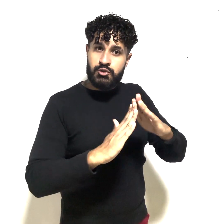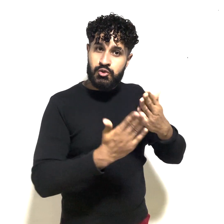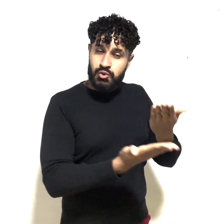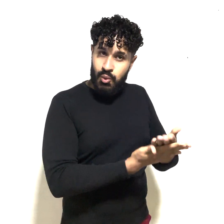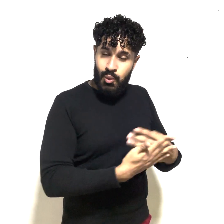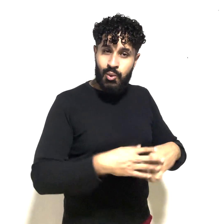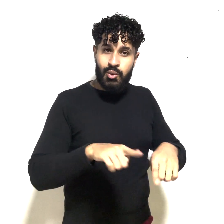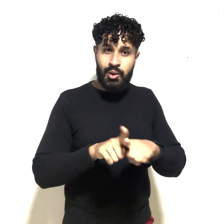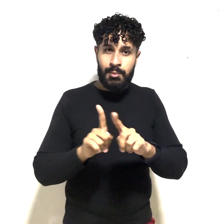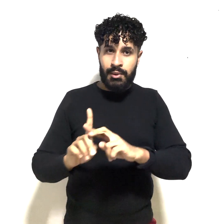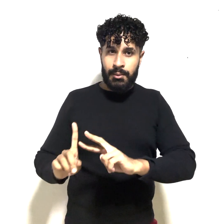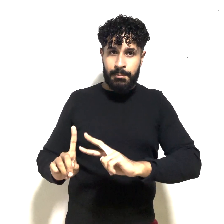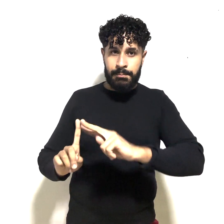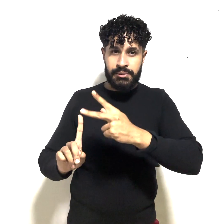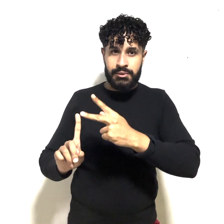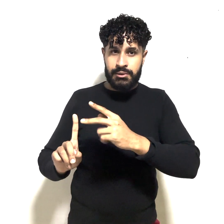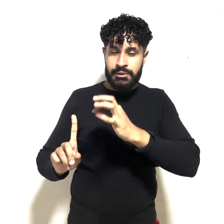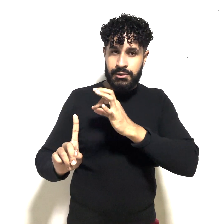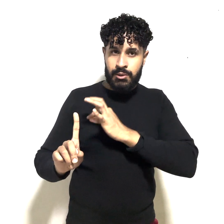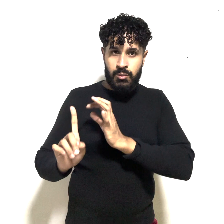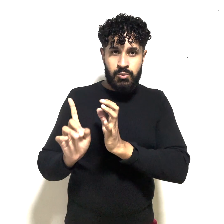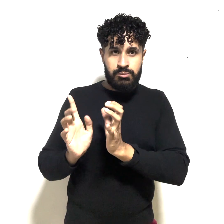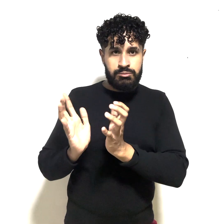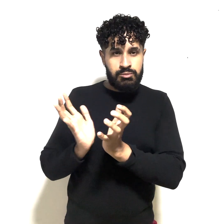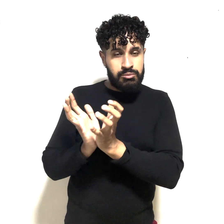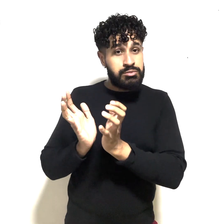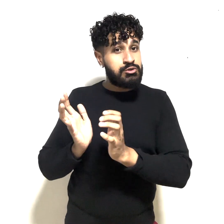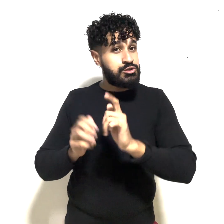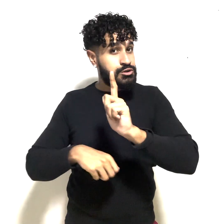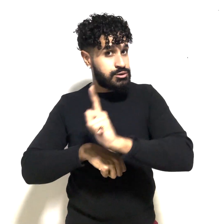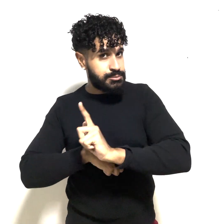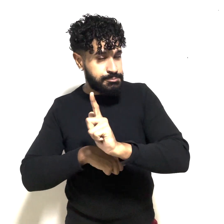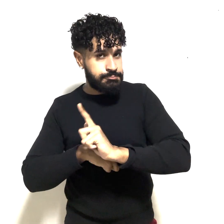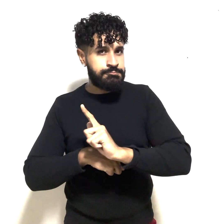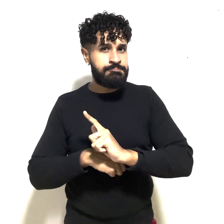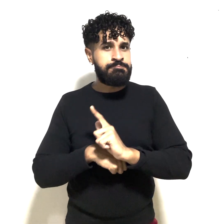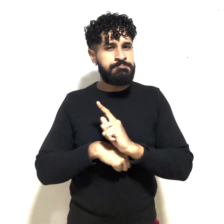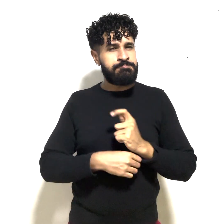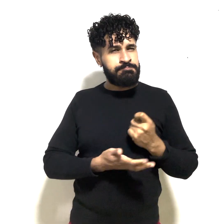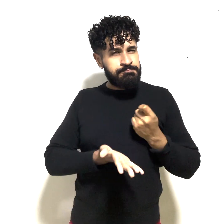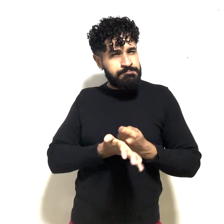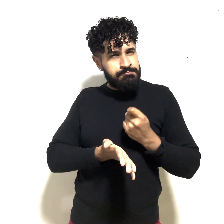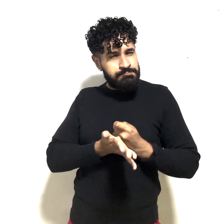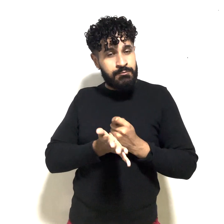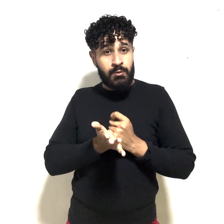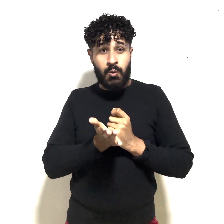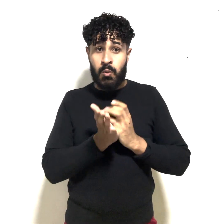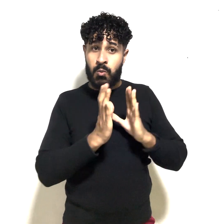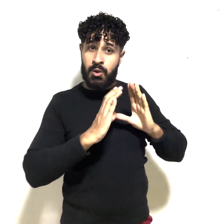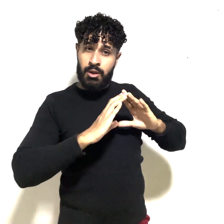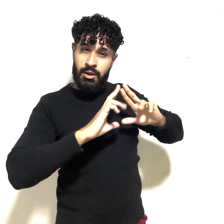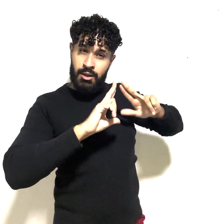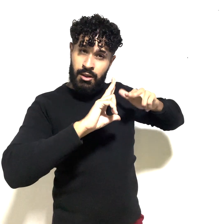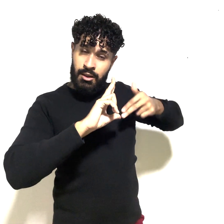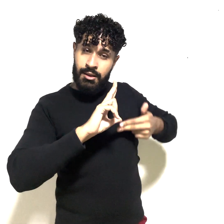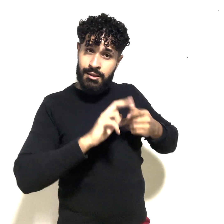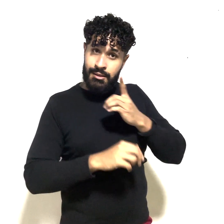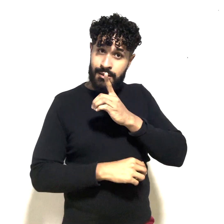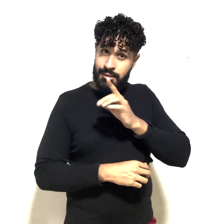à gratificação da equipe gestora para pressionar a câmara legislativa do Distrito Federal